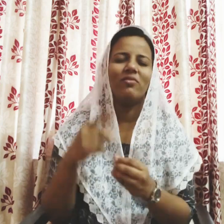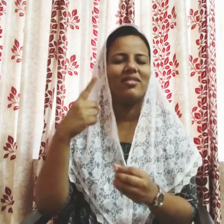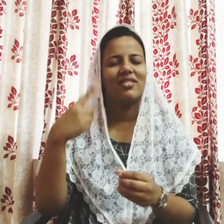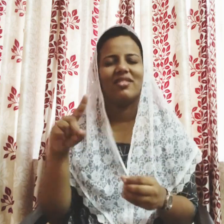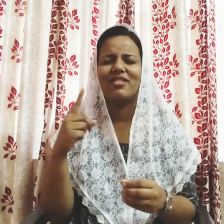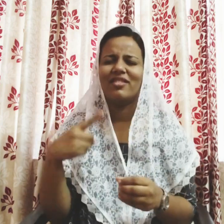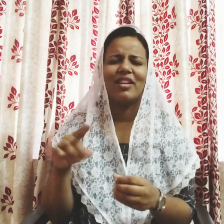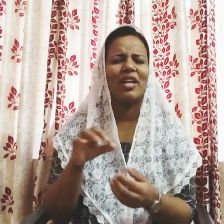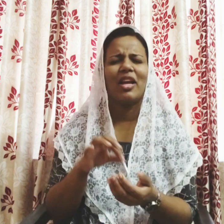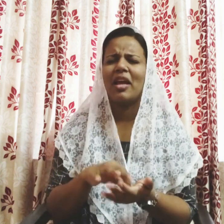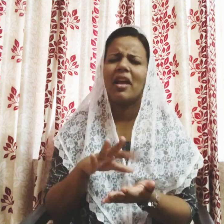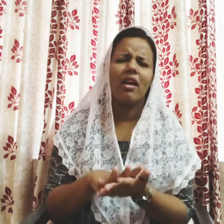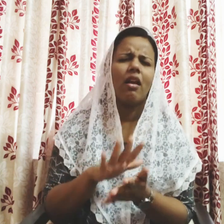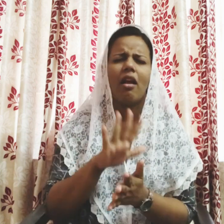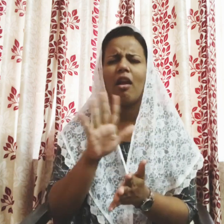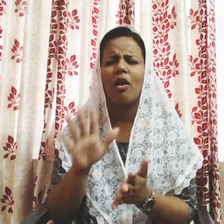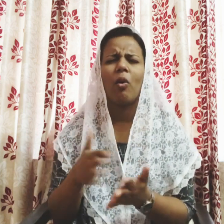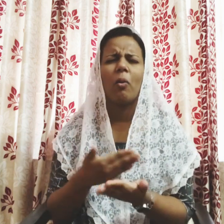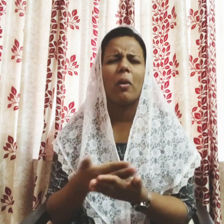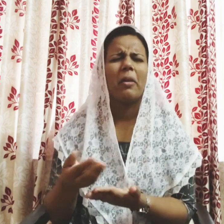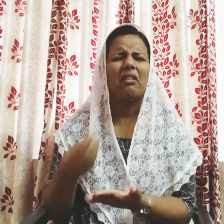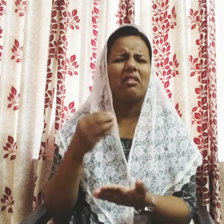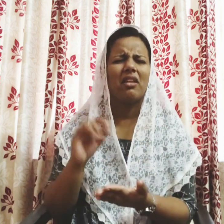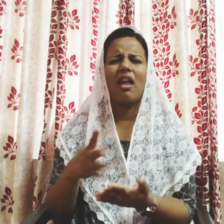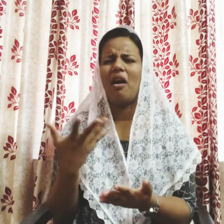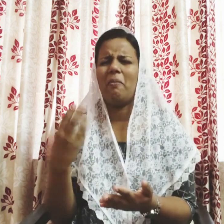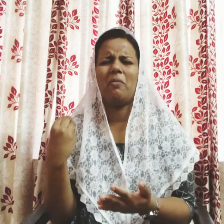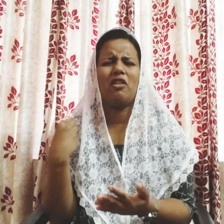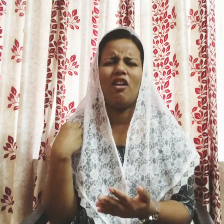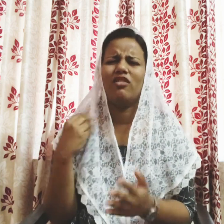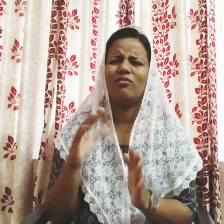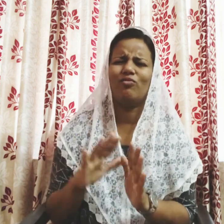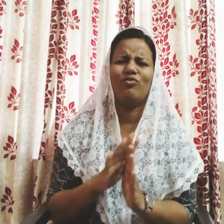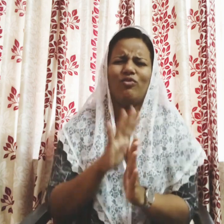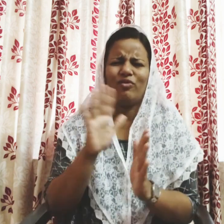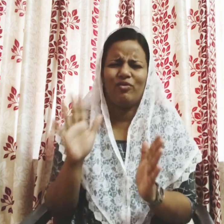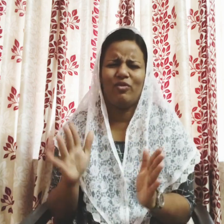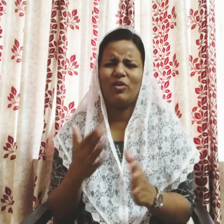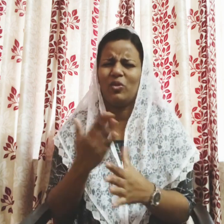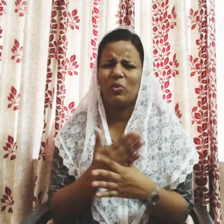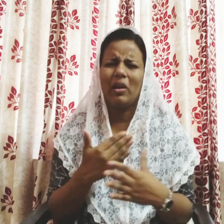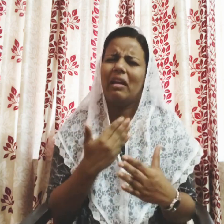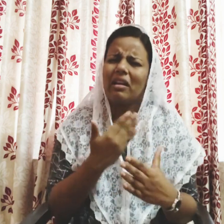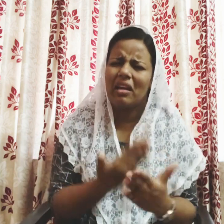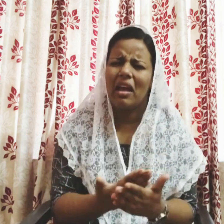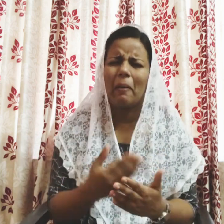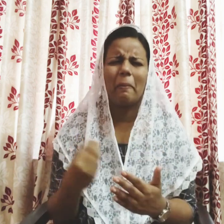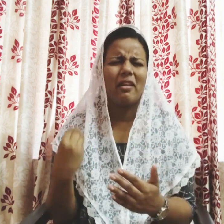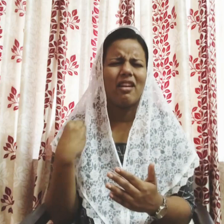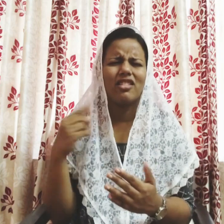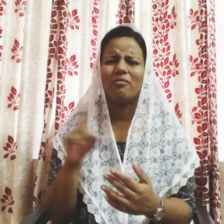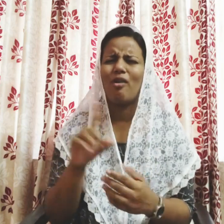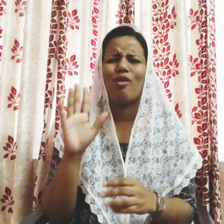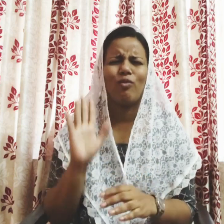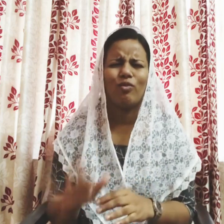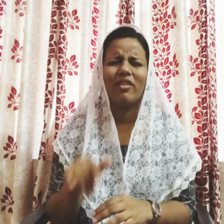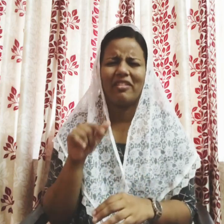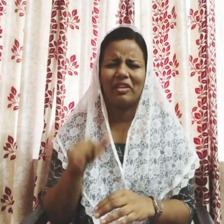ശരിയായി എന്നാൽ ആ അപ്പോയിൻമെൻ്റ് ഓർഡർ ലഭിക്കാതിരിക്കുന്നവരുണ്ട്. കർത്താവെ അവിടേക്ക് ആ പൊസിഷനിലേക്ക് കയറുവാൻ കഴിയാതിരിക്കുന്നവരുണ്ട്. ഇന്നു പകൽക്കാലം ഒരു